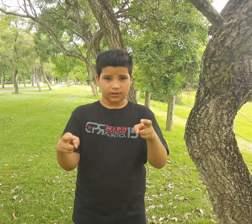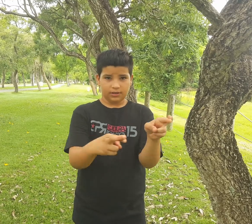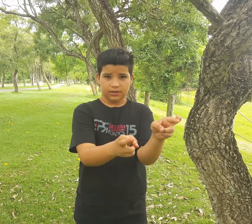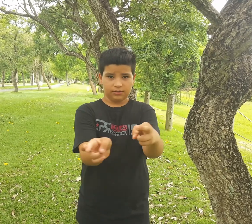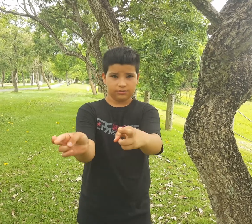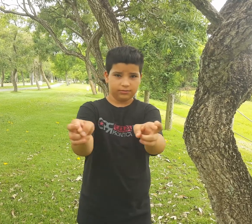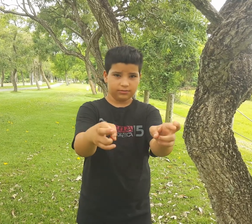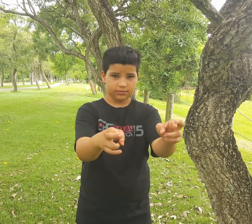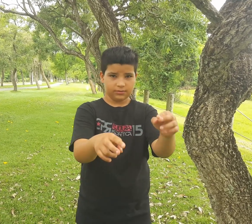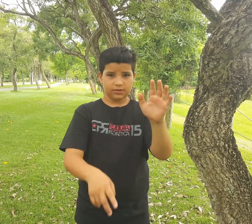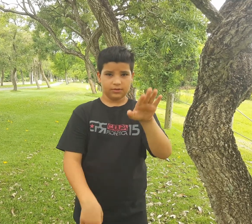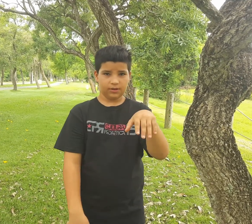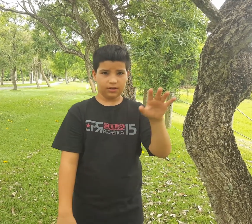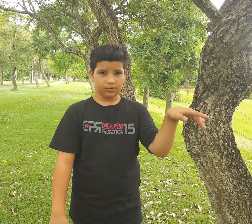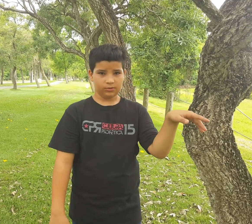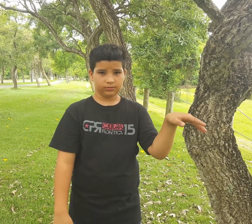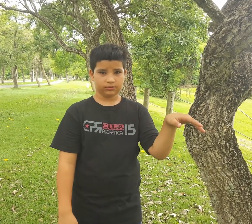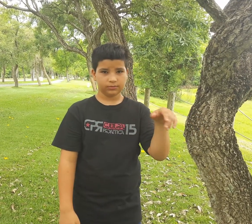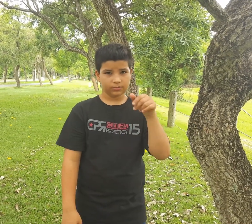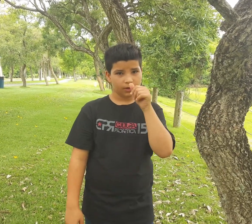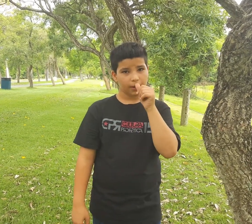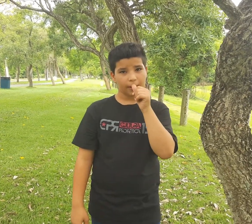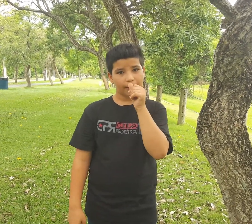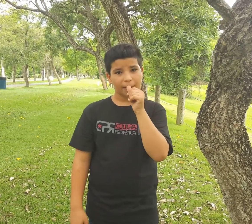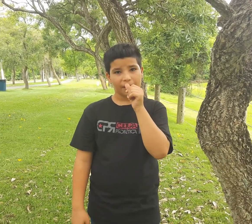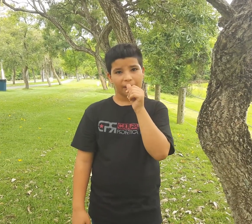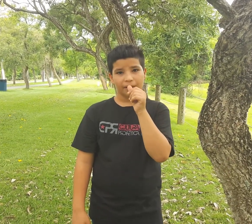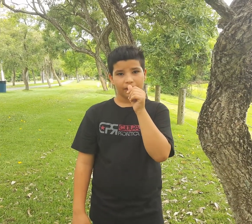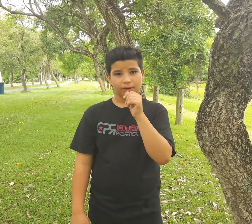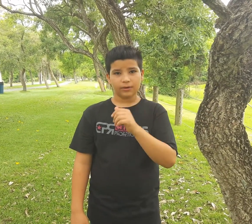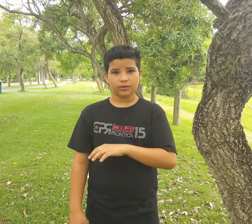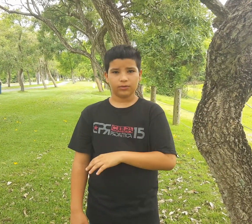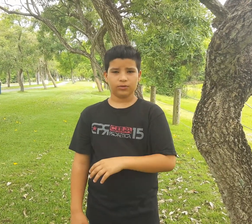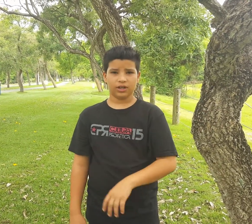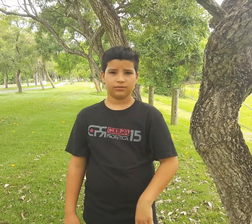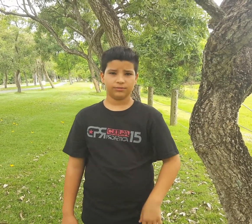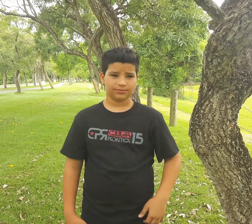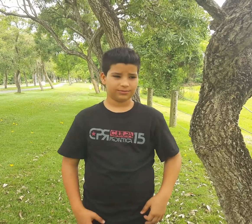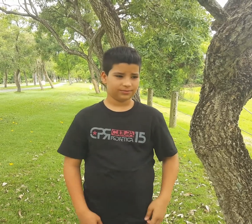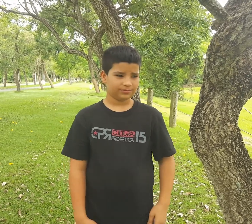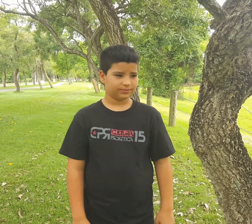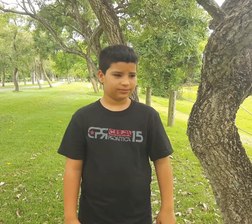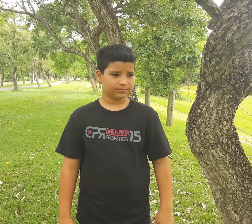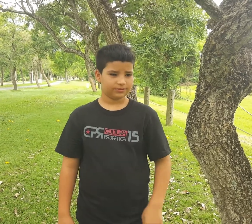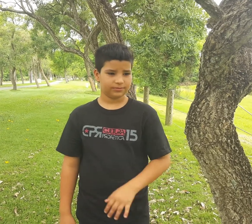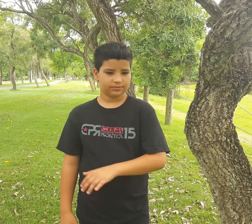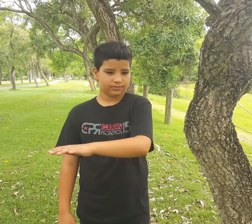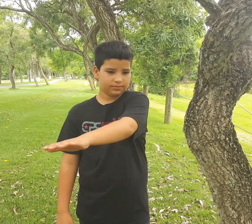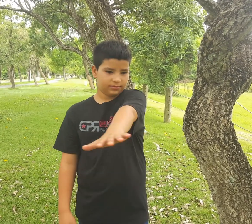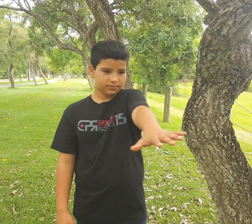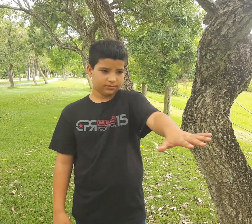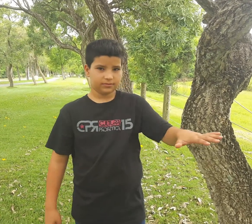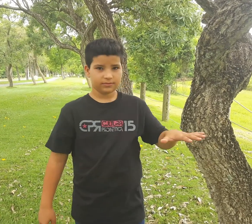Río Bayamón. ¿Y tengo que hacer esto muchas veces o una sola vez? Una. Hazlo una sola vez a ver cómo se ve.